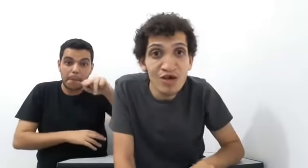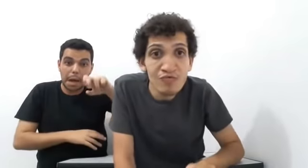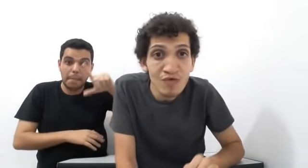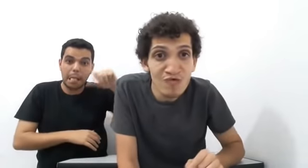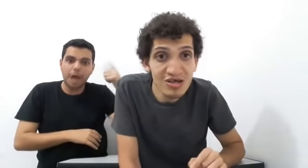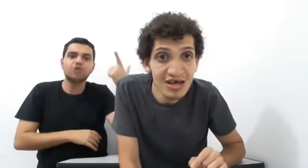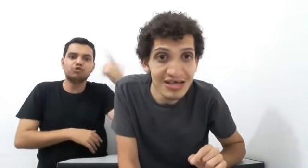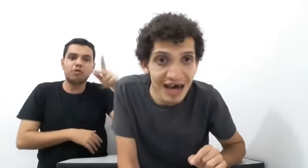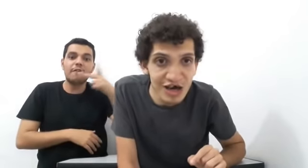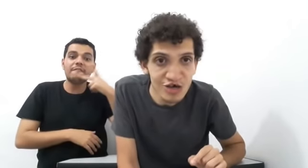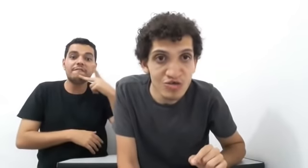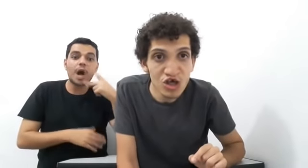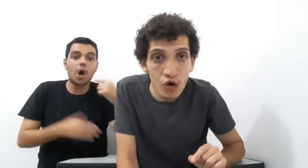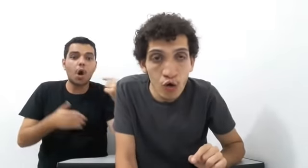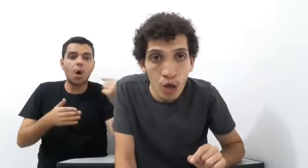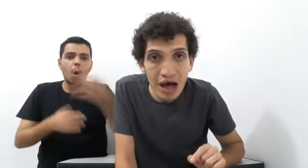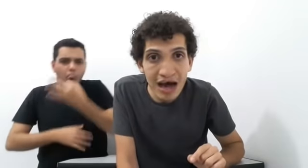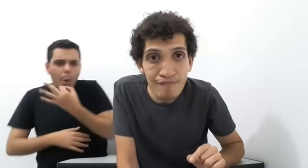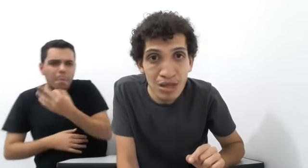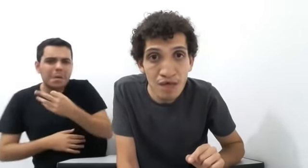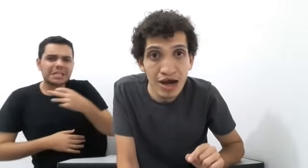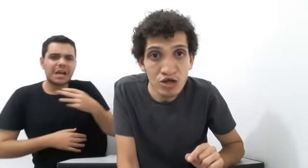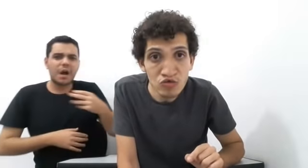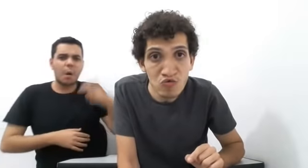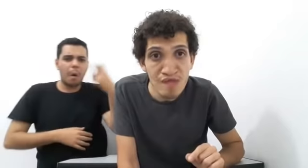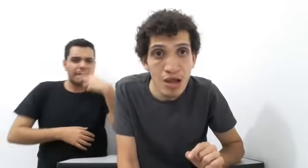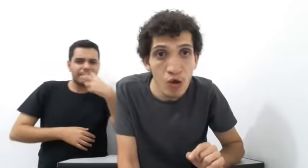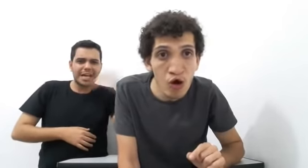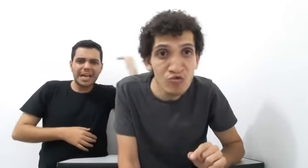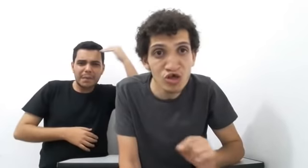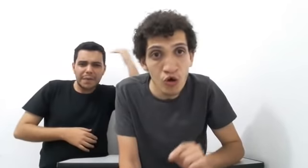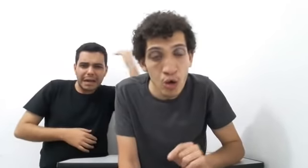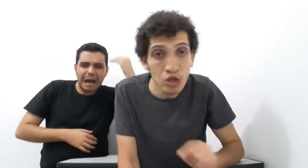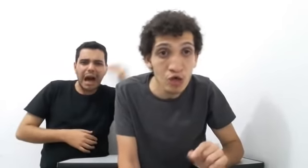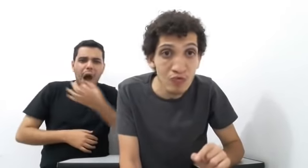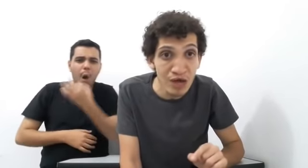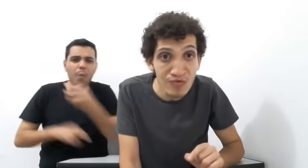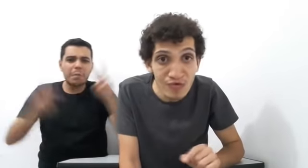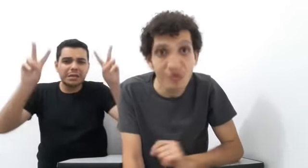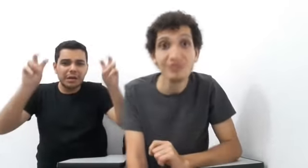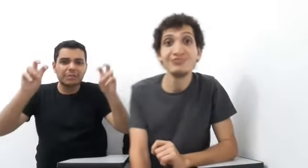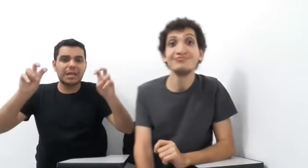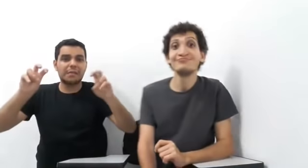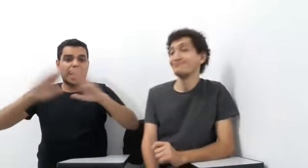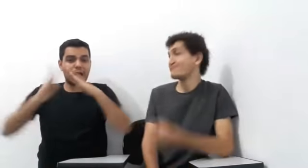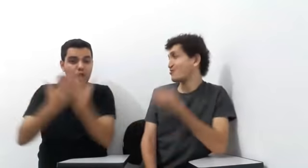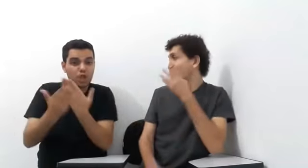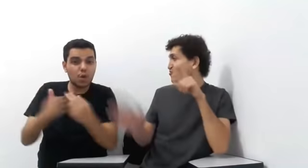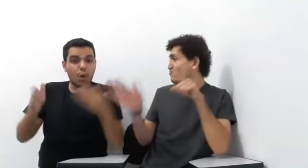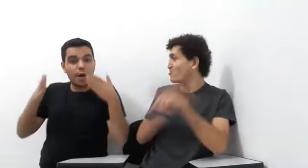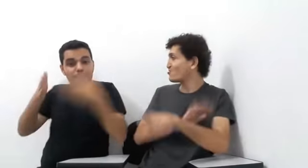Pergunta: vocês acham que escola apenas para surdo é melhor do que escola só para tradutor? Boa pergunta.